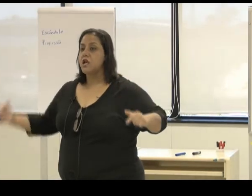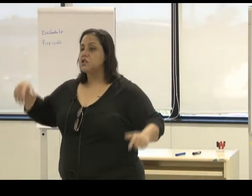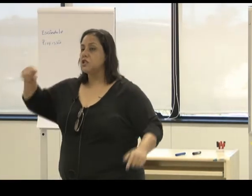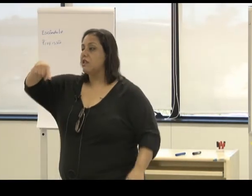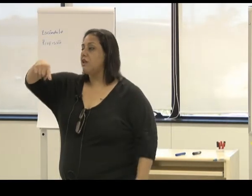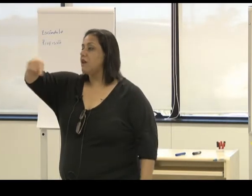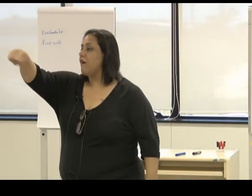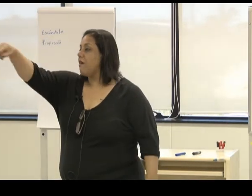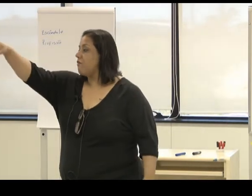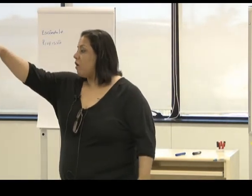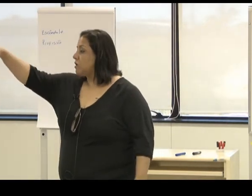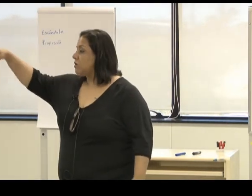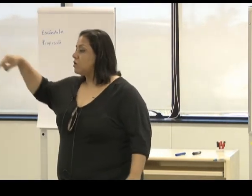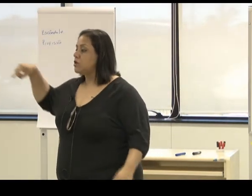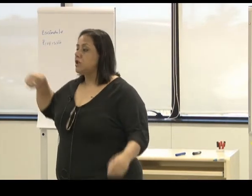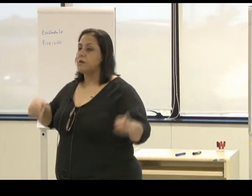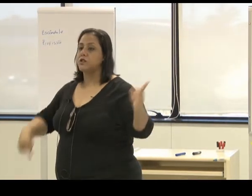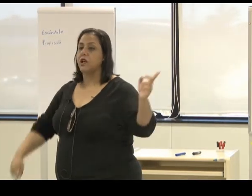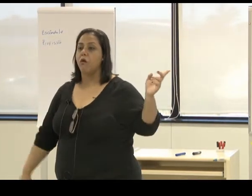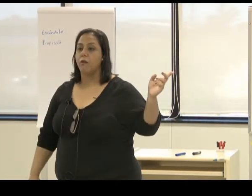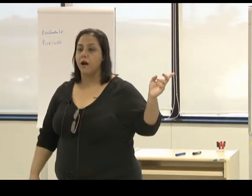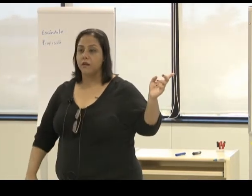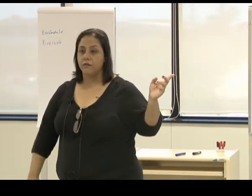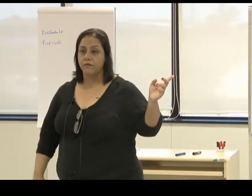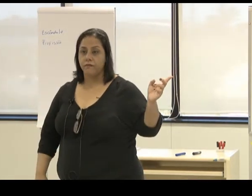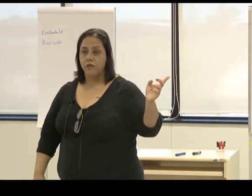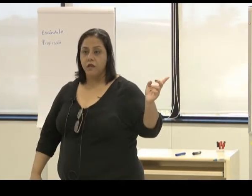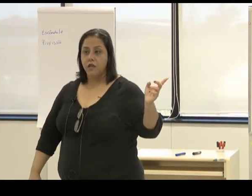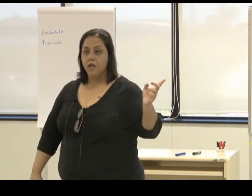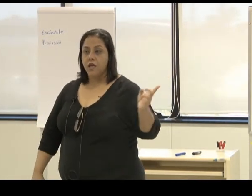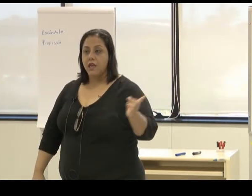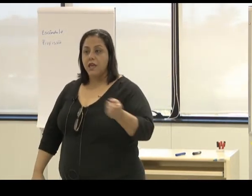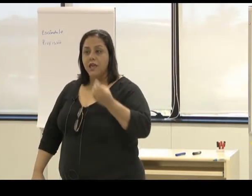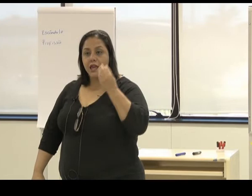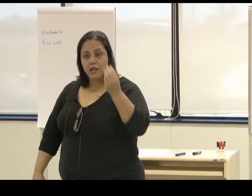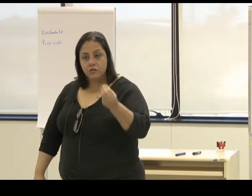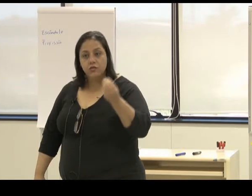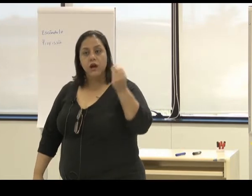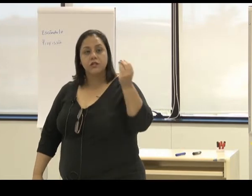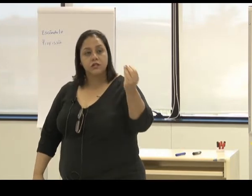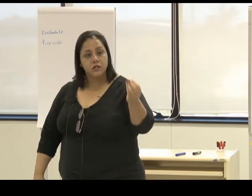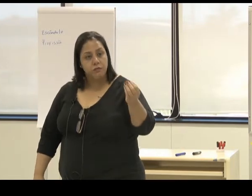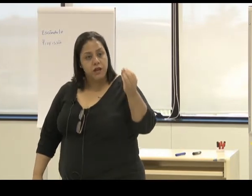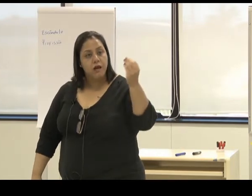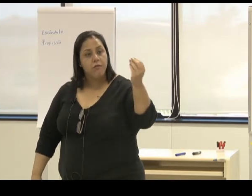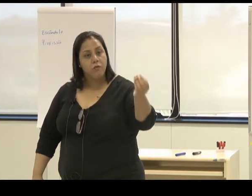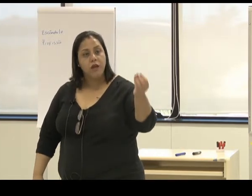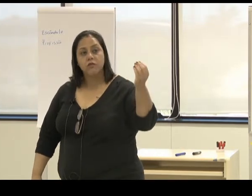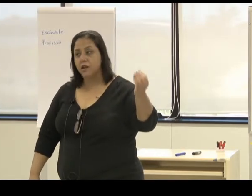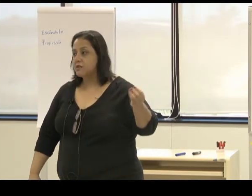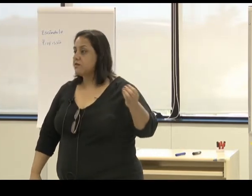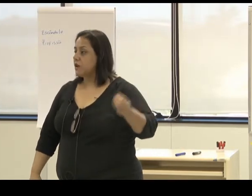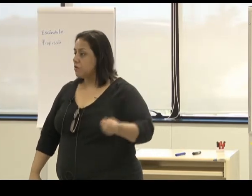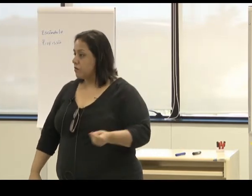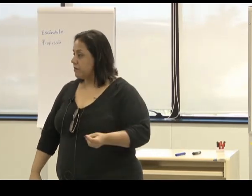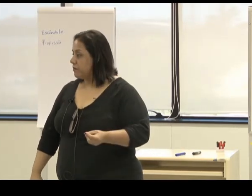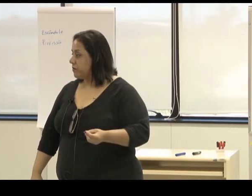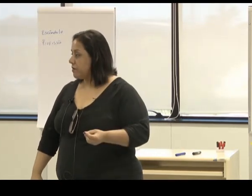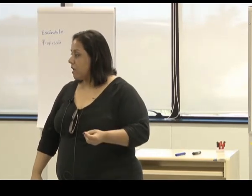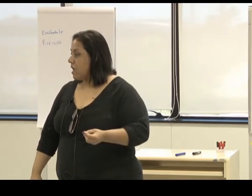tem que dar a volta todinha para chegar ao parque. E isso a gente explica por meio do classificador. Então,